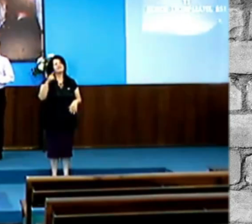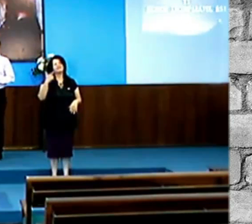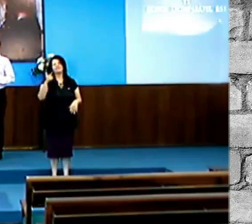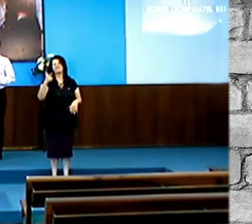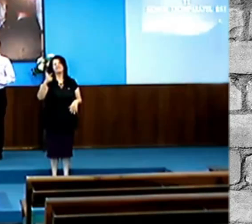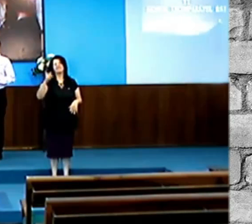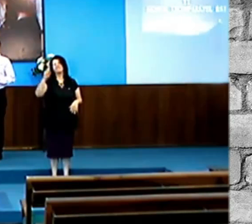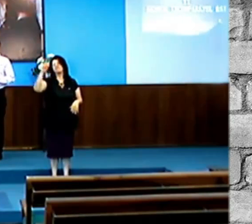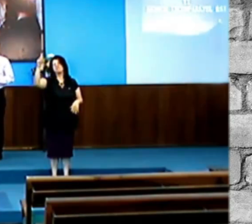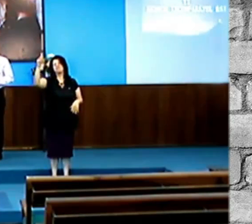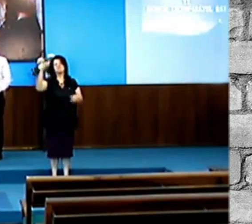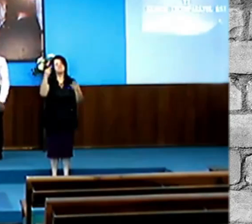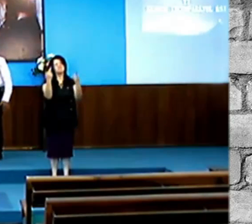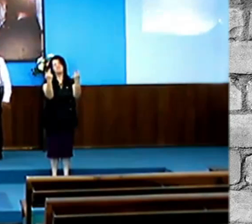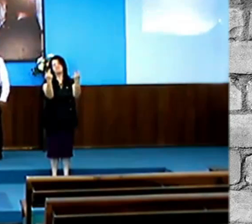incomparável